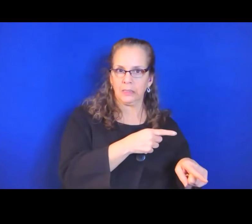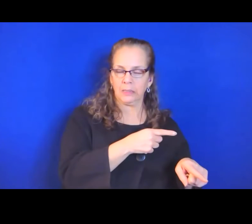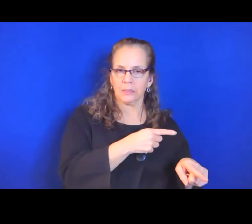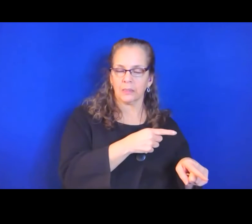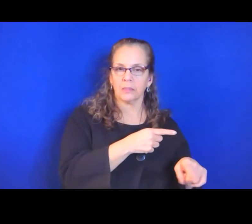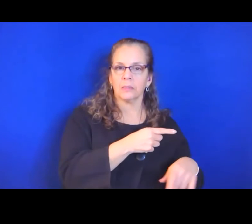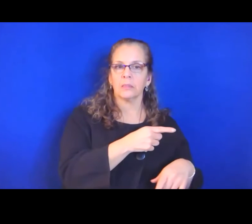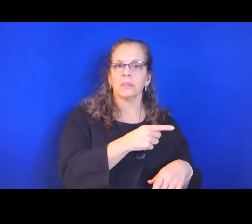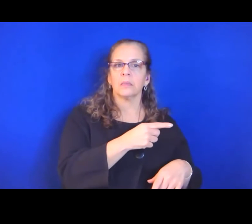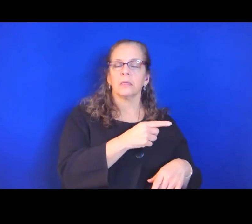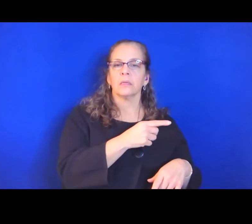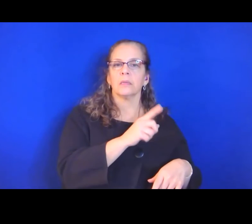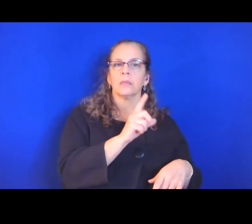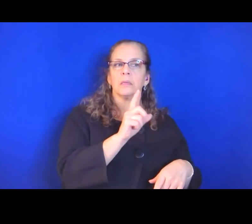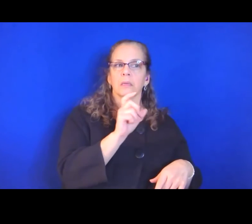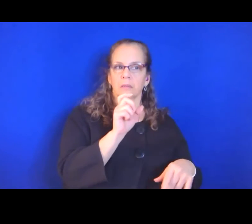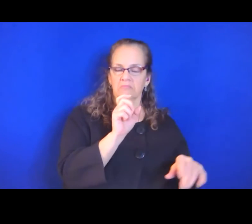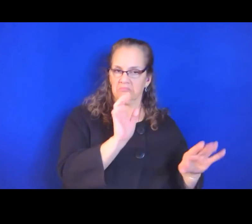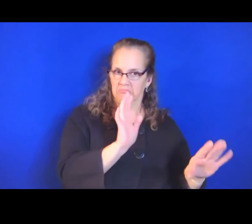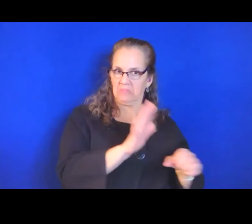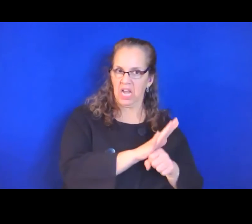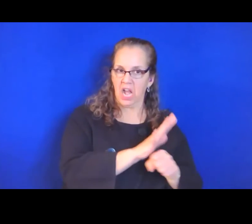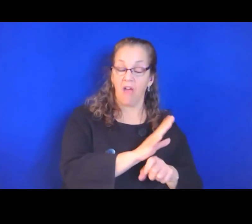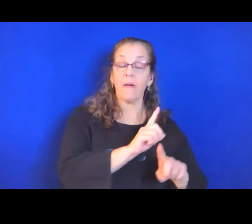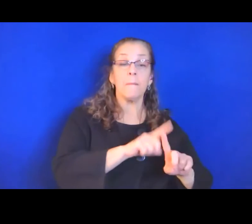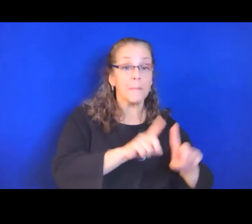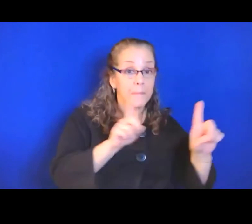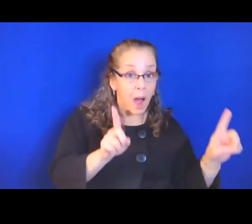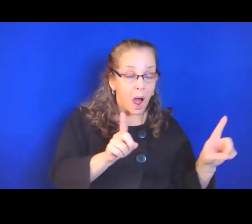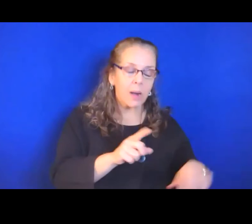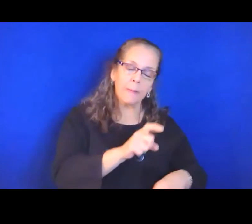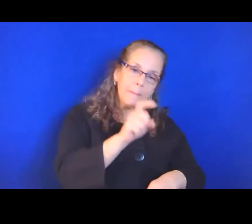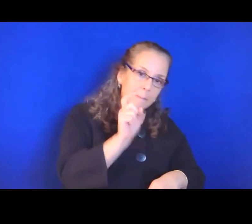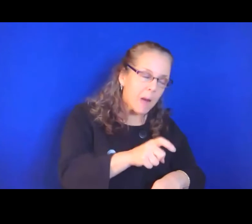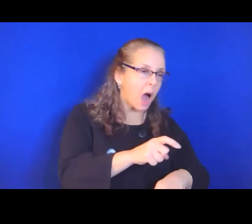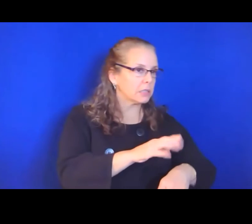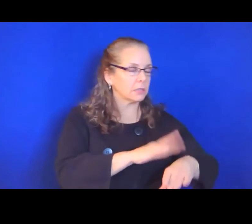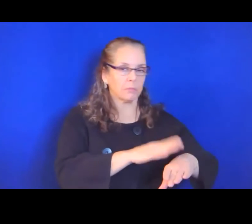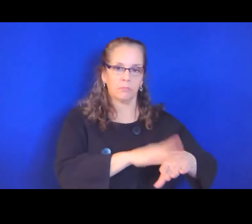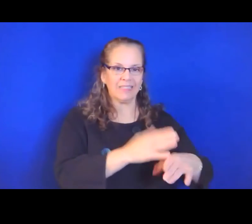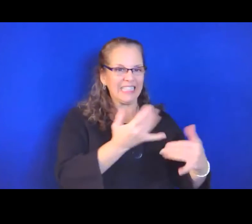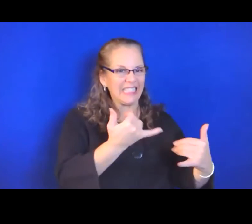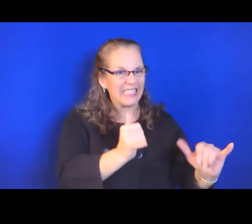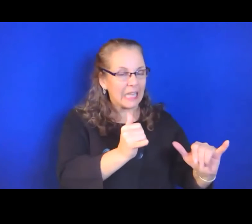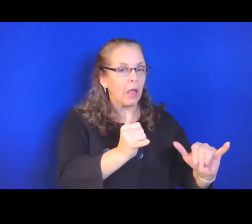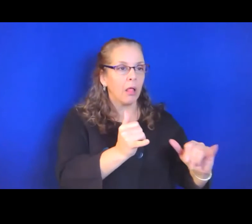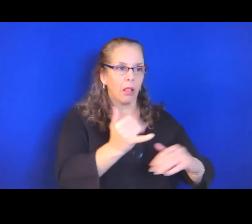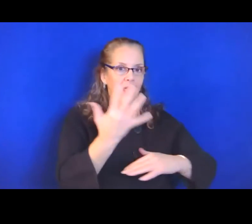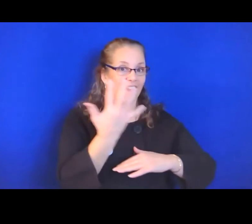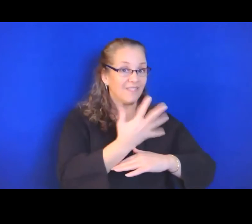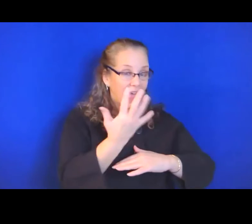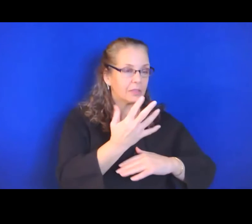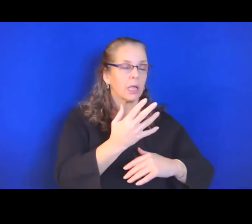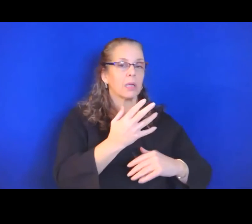from isolation, provided that they continue to take precautions at least. 那他们呢是还是